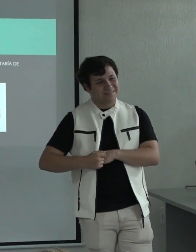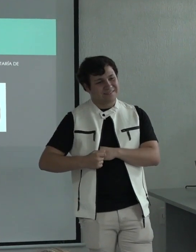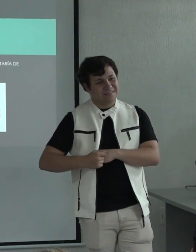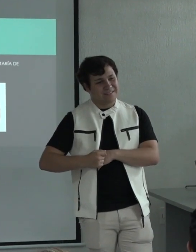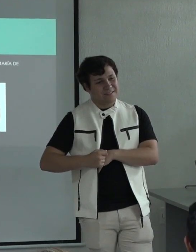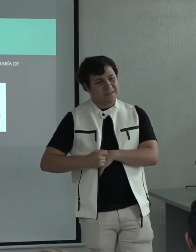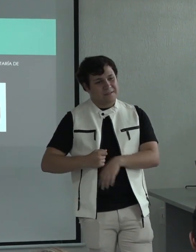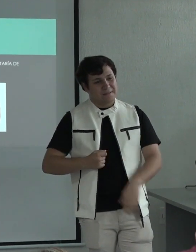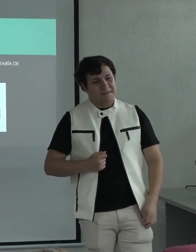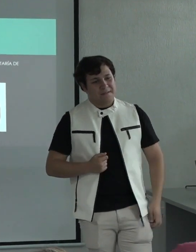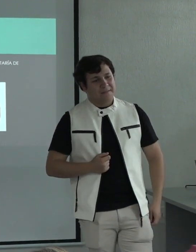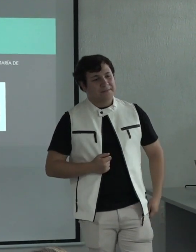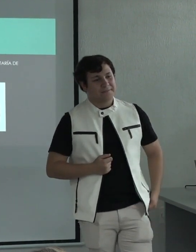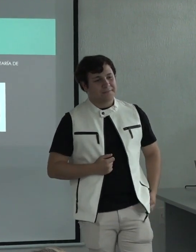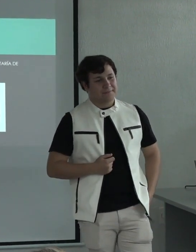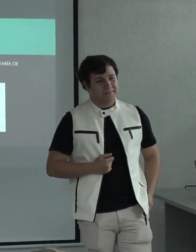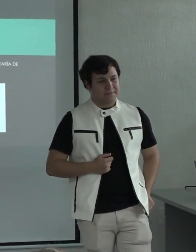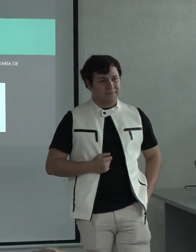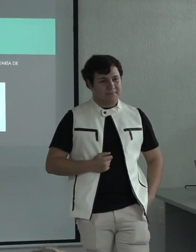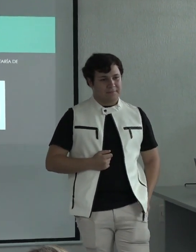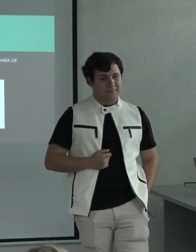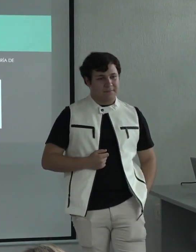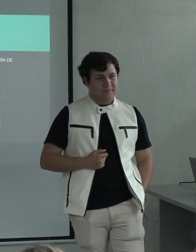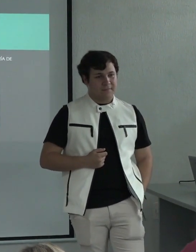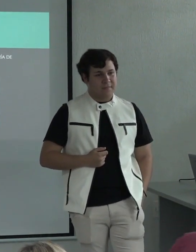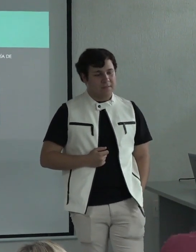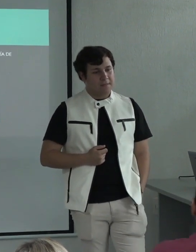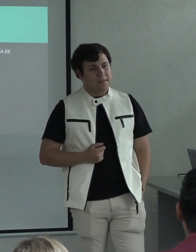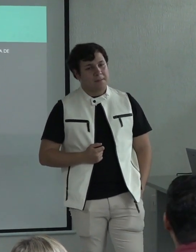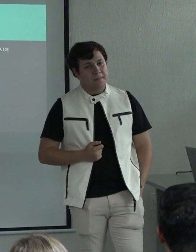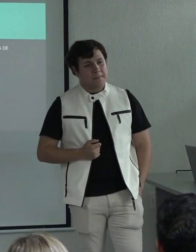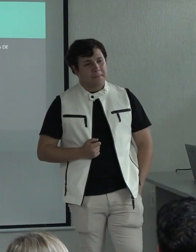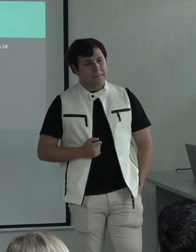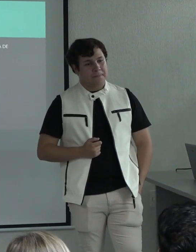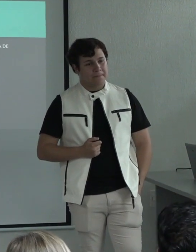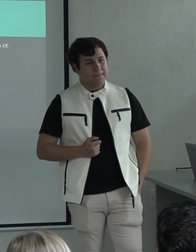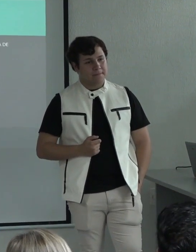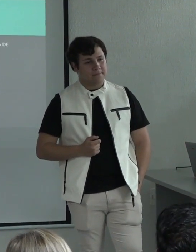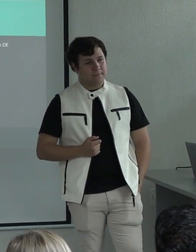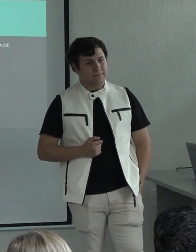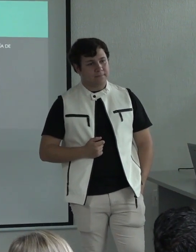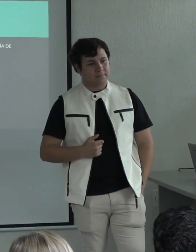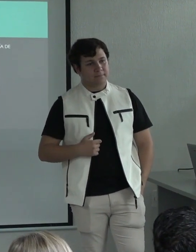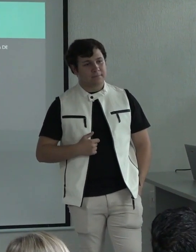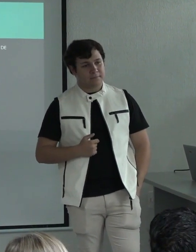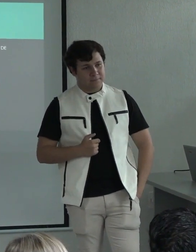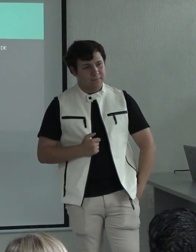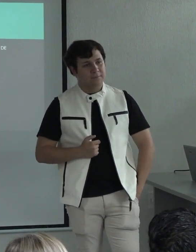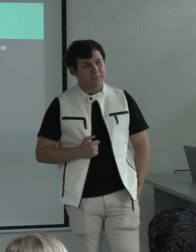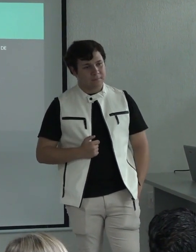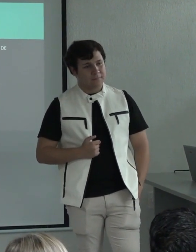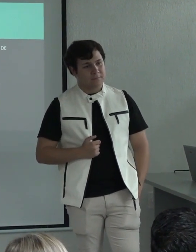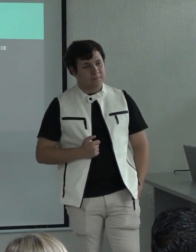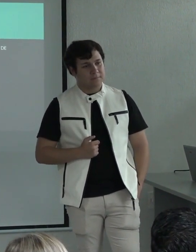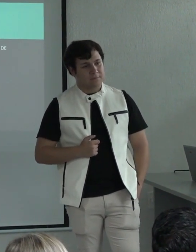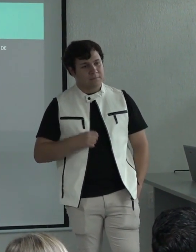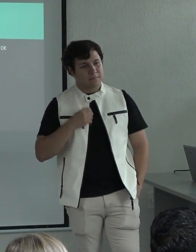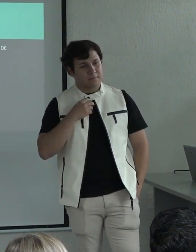perdón. La presidenta es una colaboradora que fue trainee del programa trainee de aquí de la